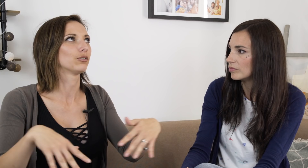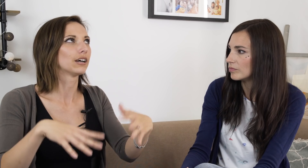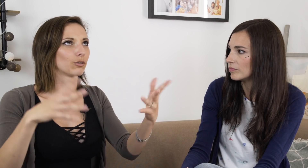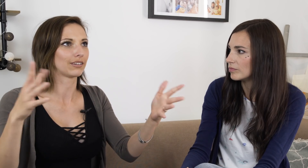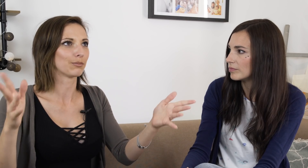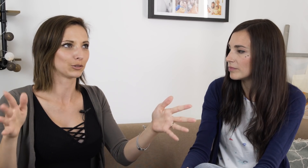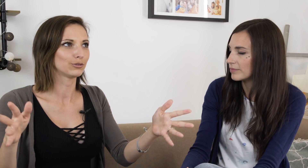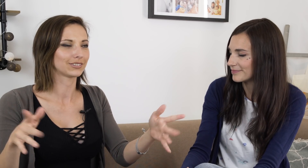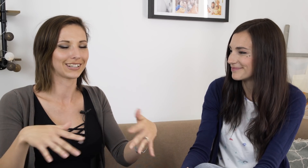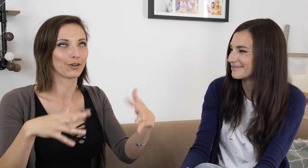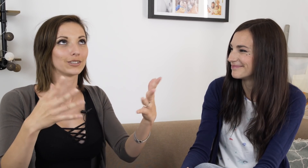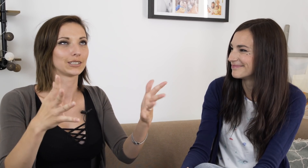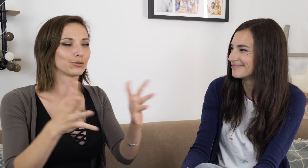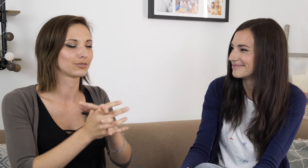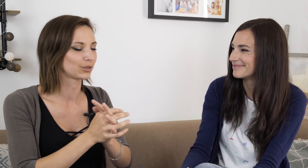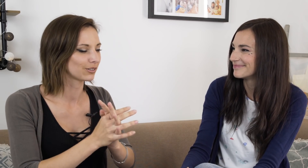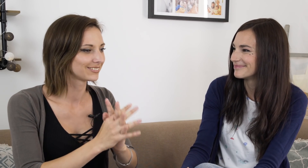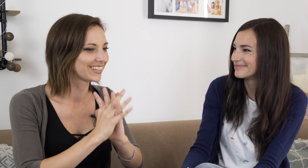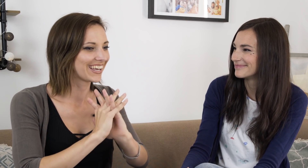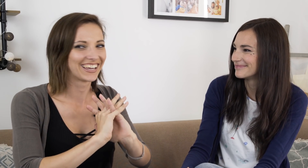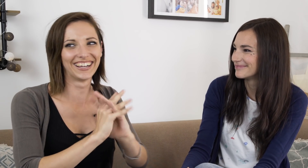y aura un troisième un jour, c'est la grande question.